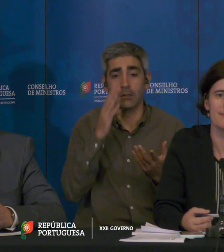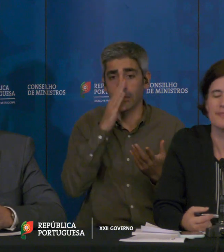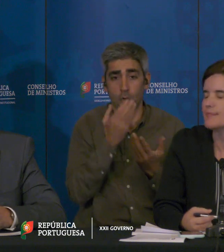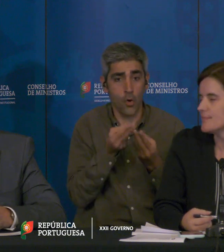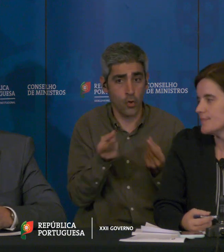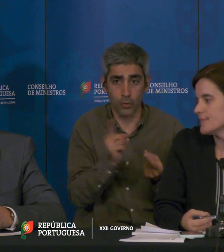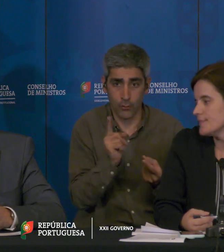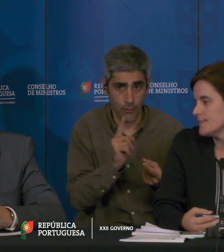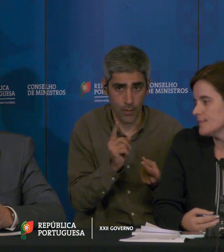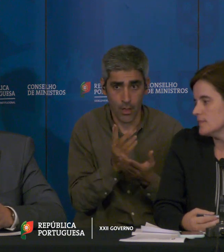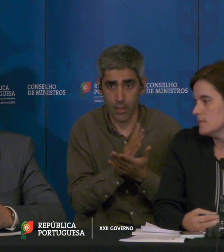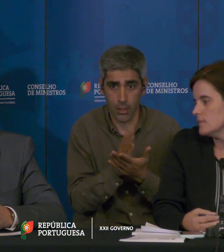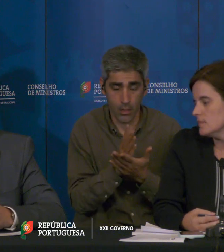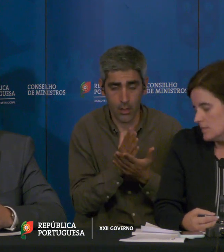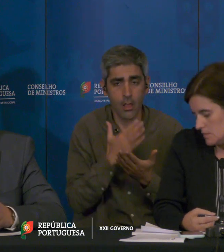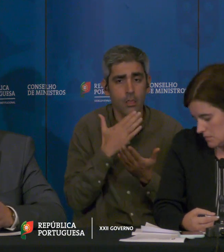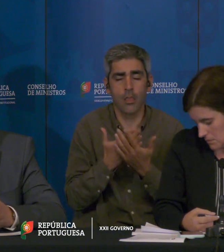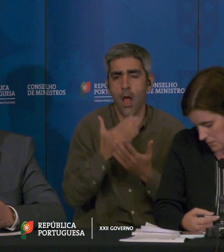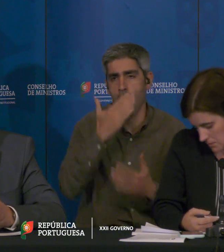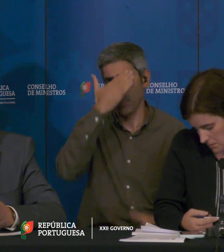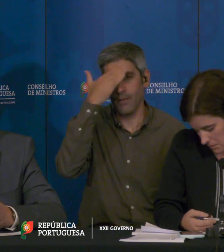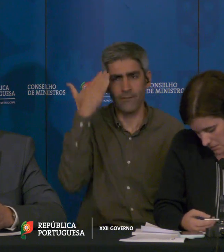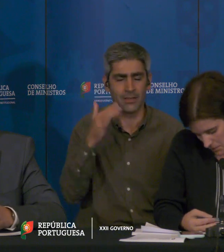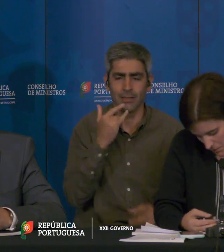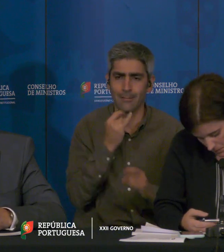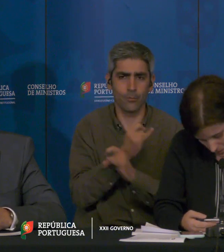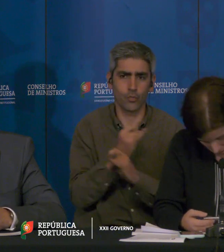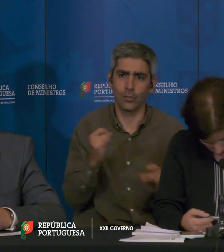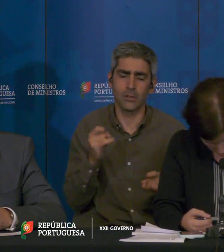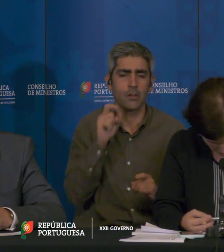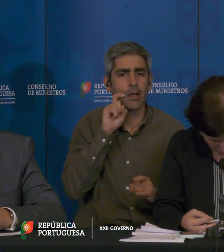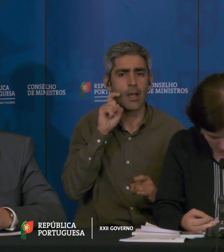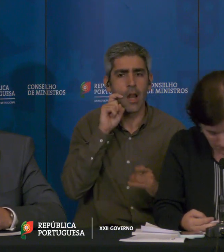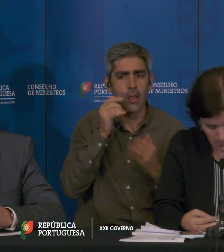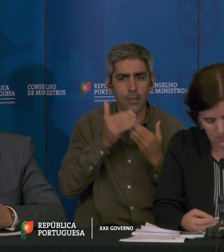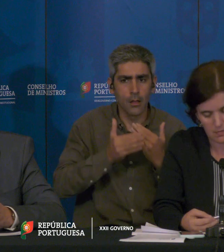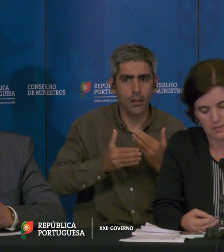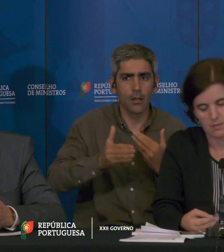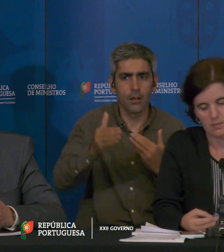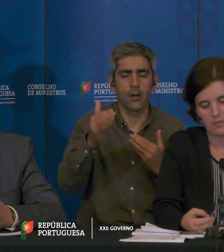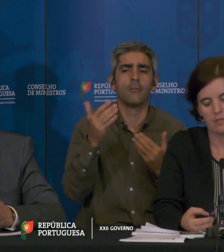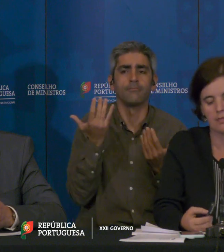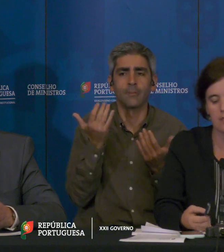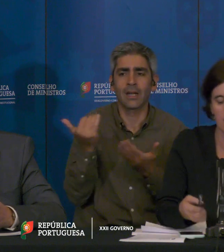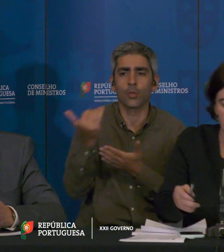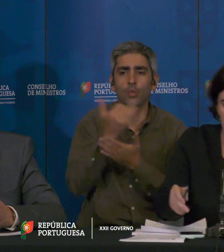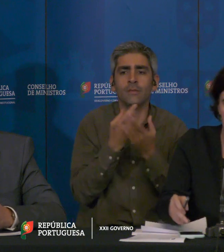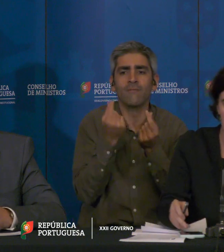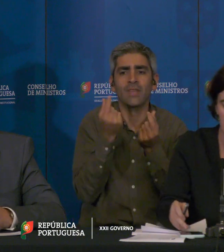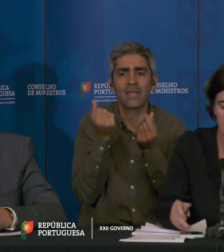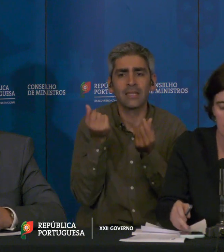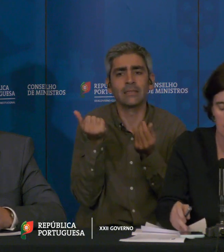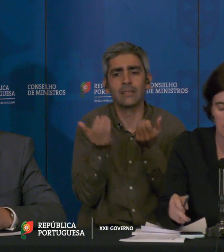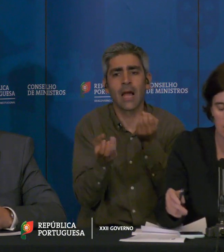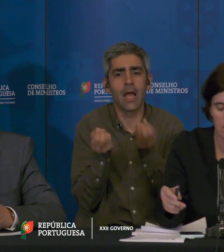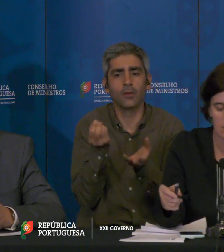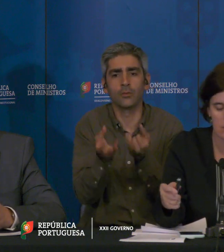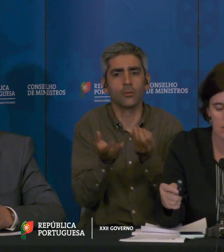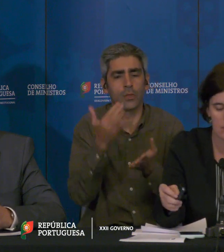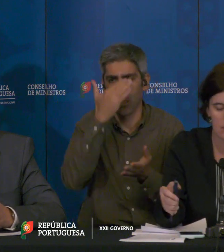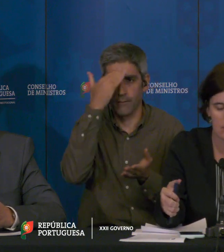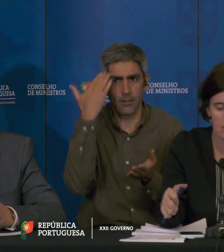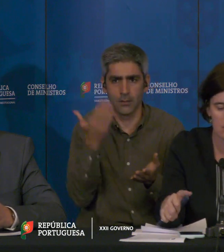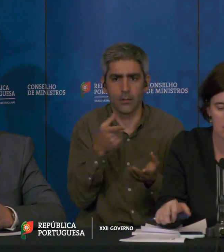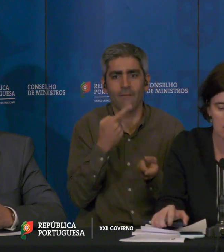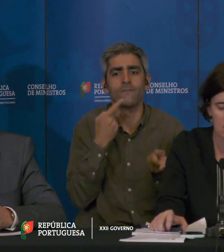acionista, mostrava-se difícil, se não mesmo impossível, assegurar o afluxo de recursos financeiros à empresa e a